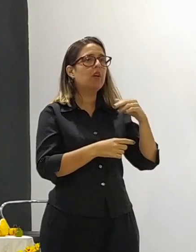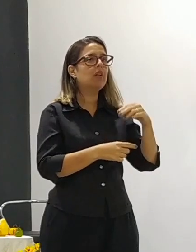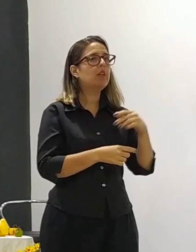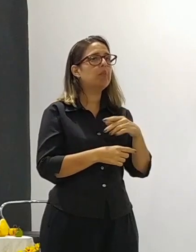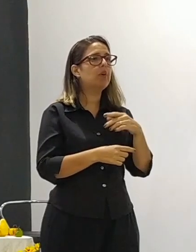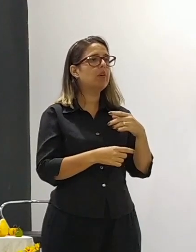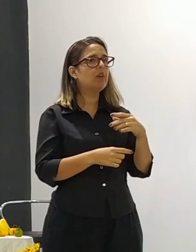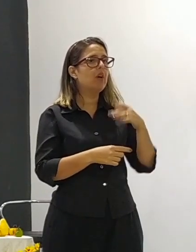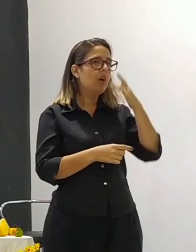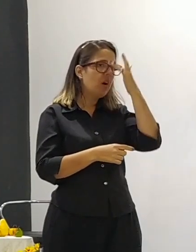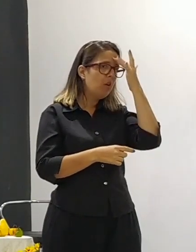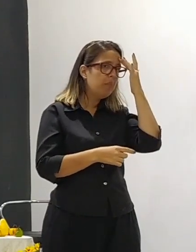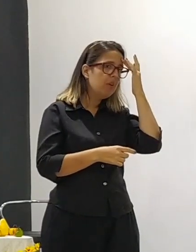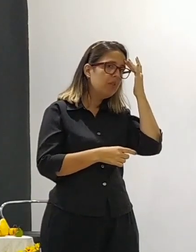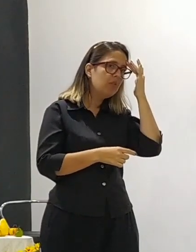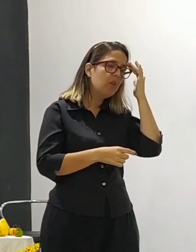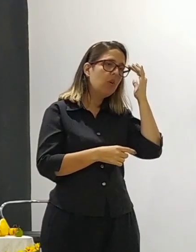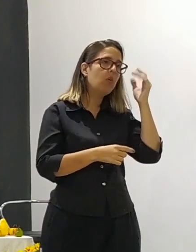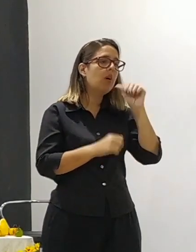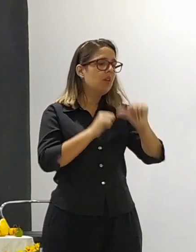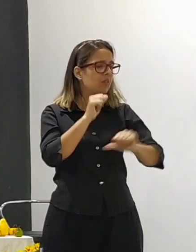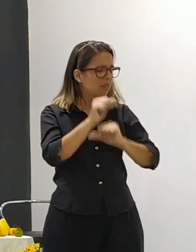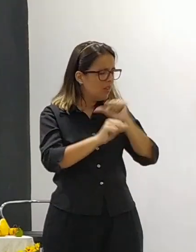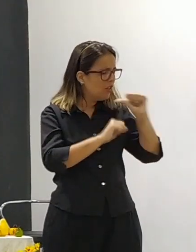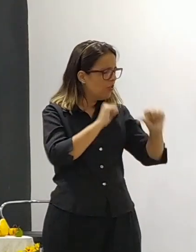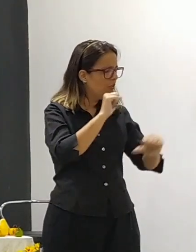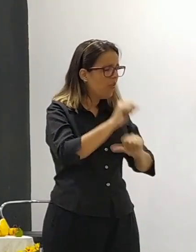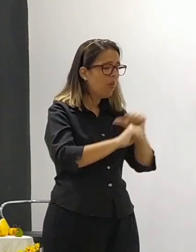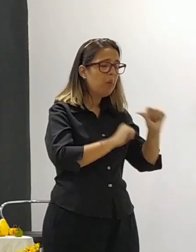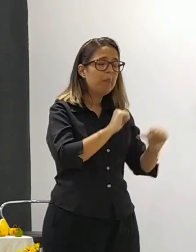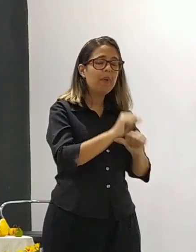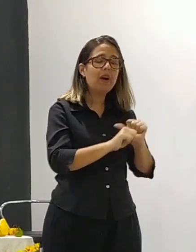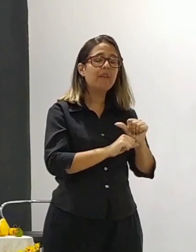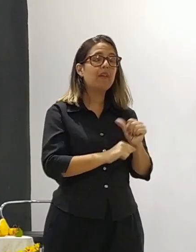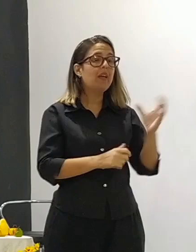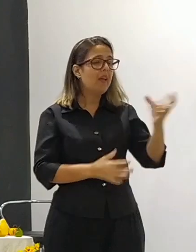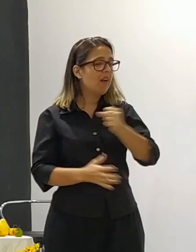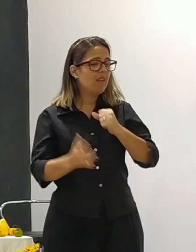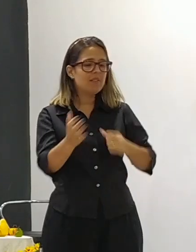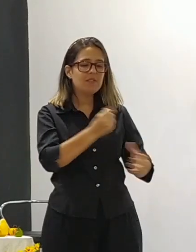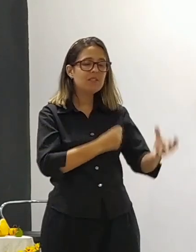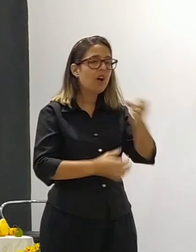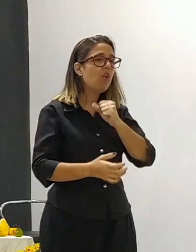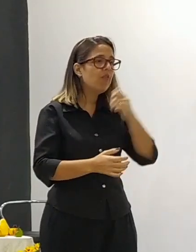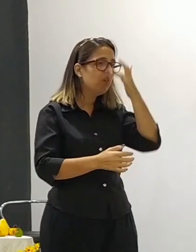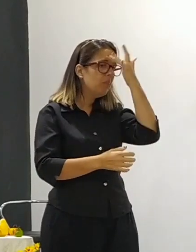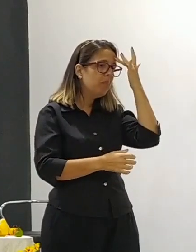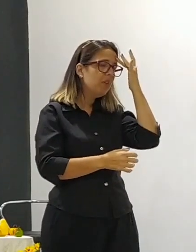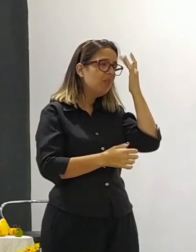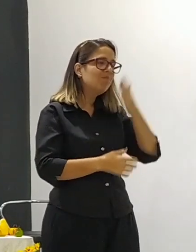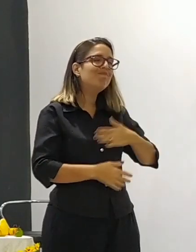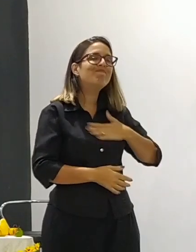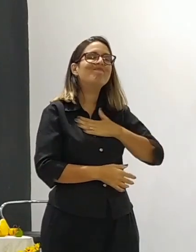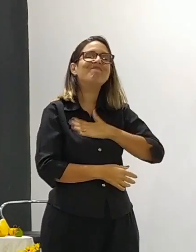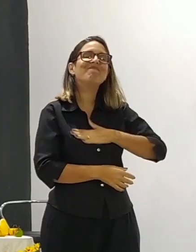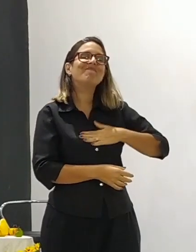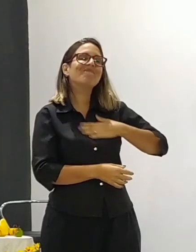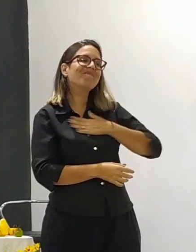pernas. E depois tu vê ela sendo transformada. E ela ganhando outras vidas. Isso é prazeroso,